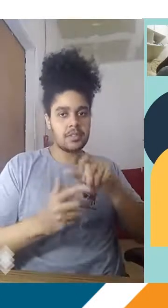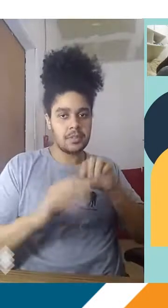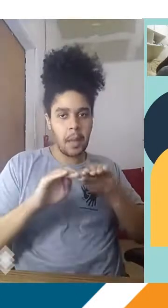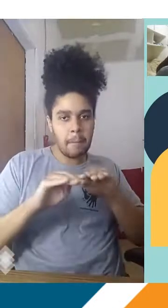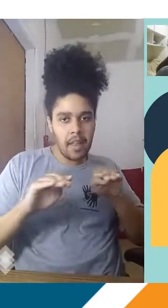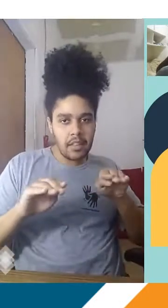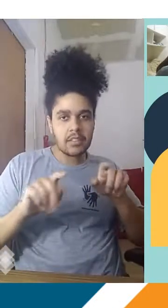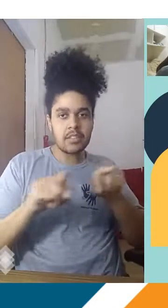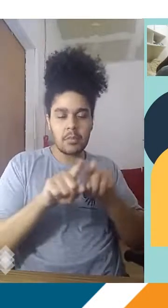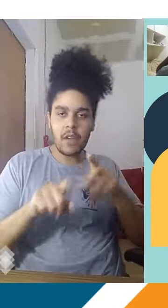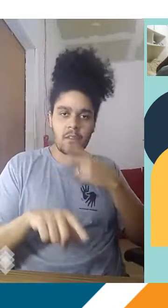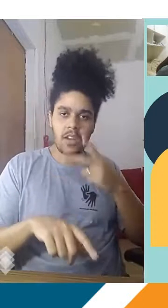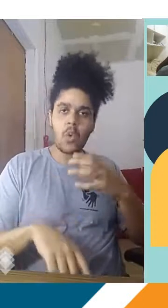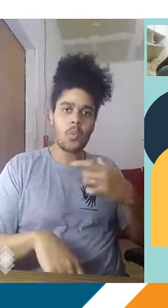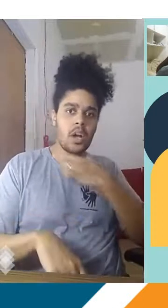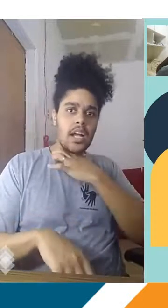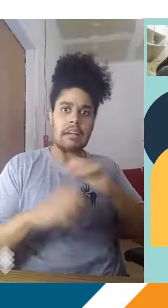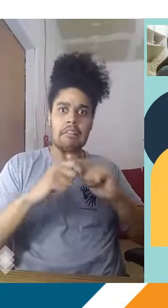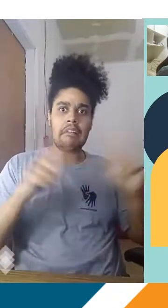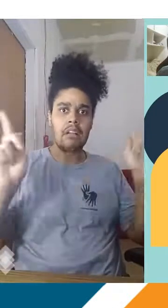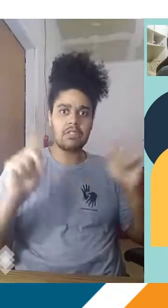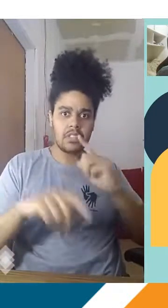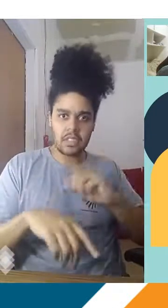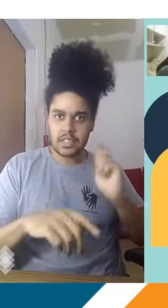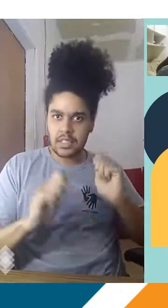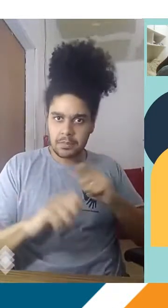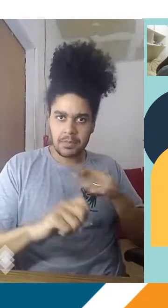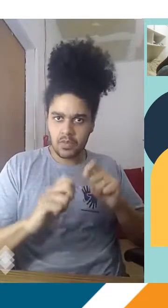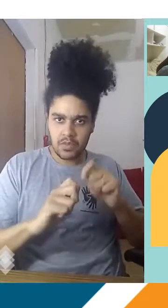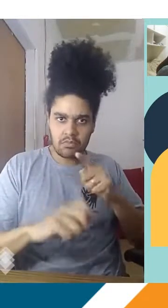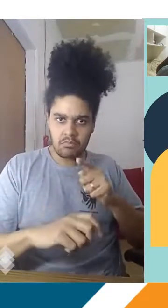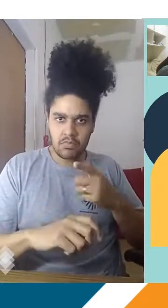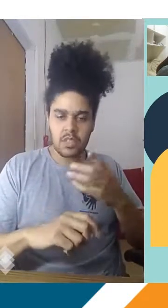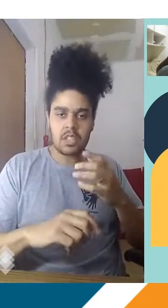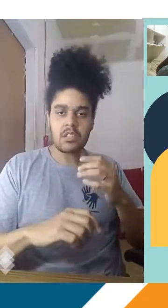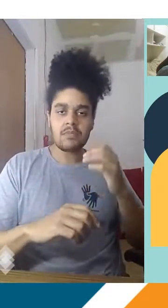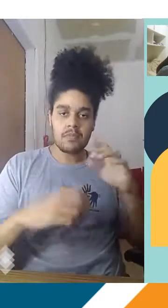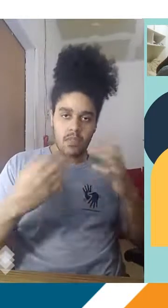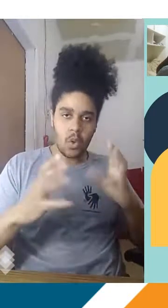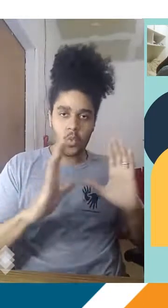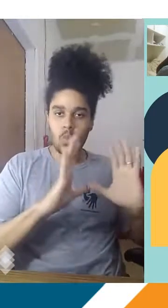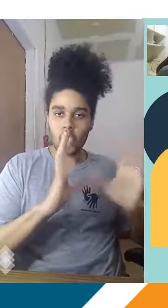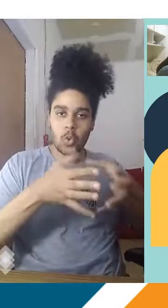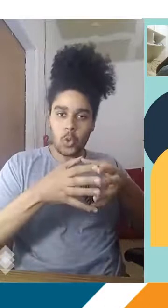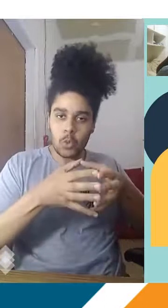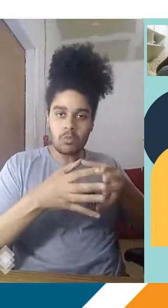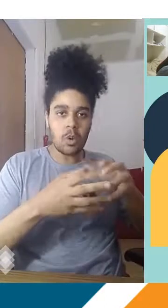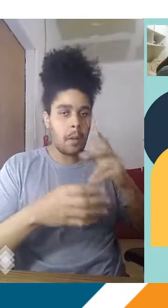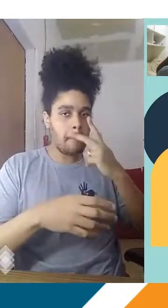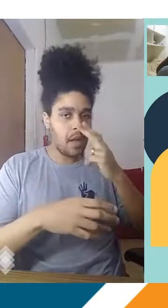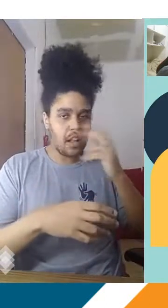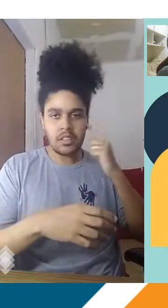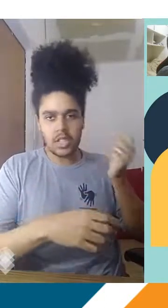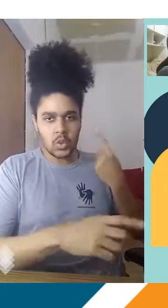e os terraplanistas, demonstram o quão grave a situação pode ficar. Incapazes de compreender a prática científica, setores inteiros da